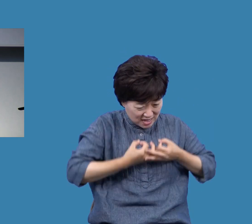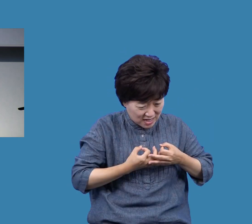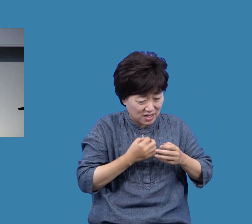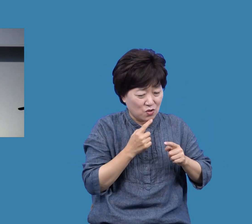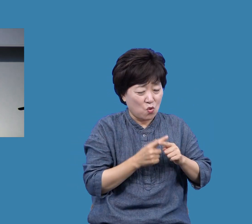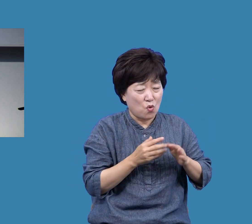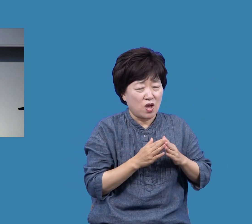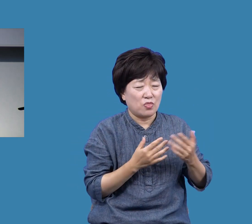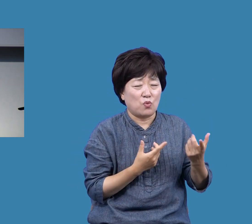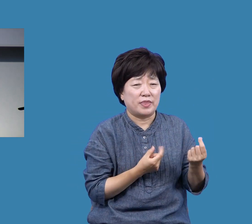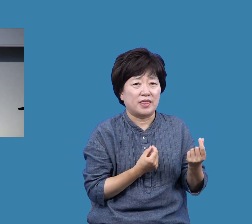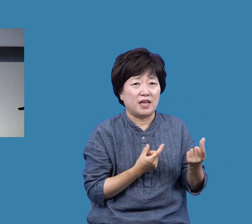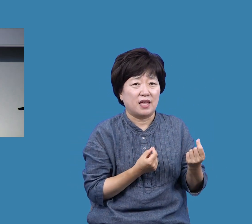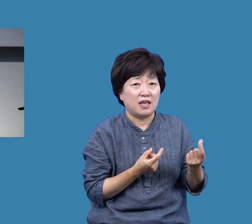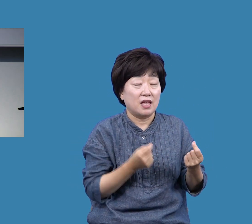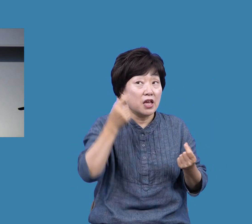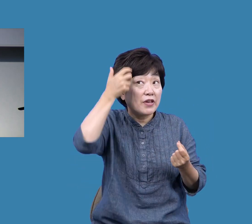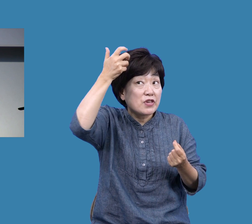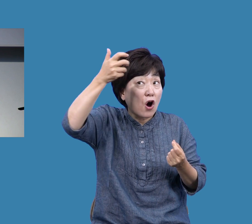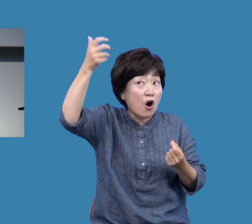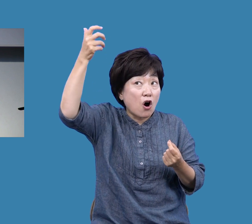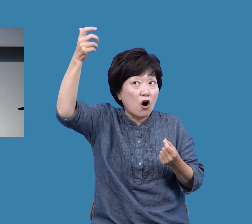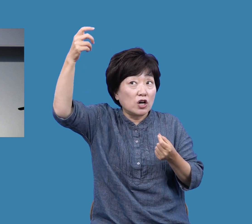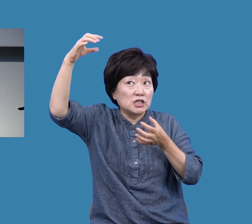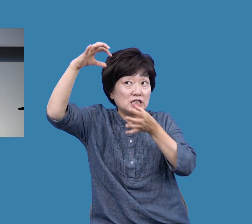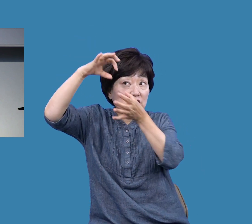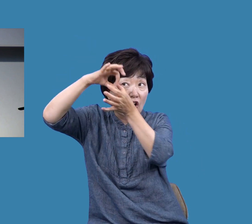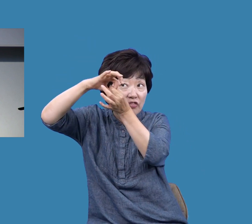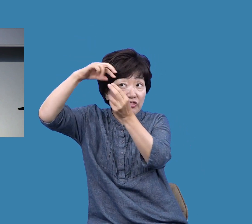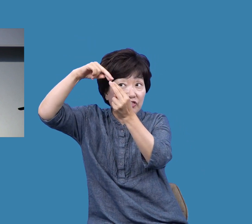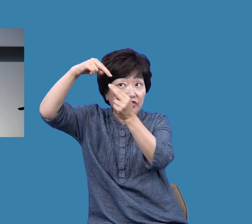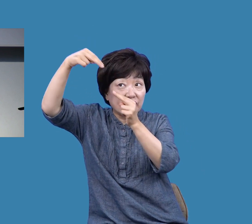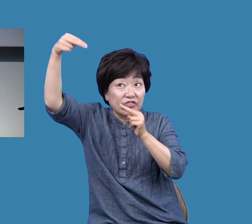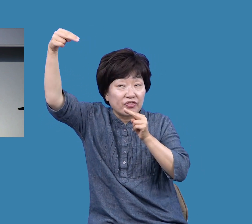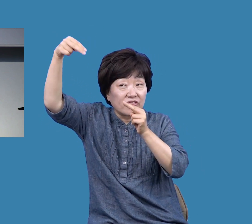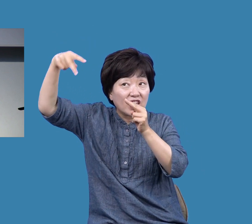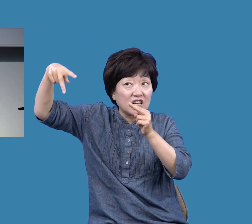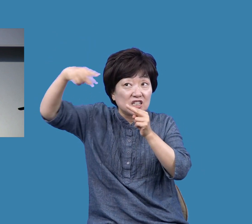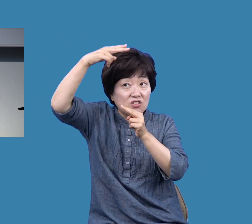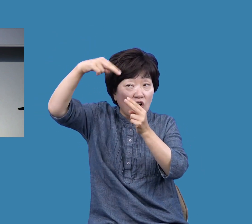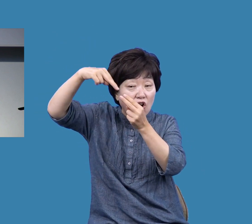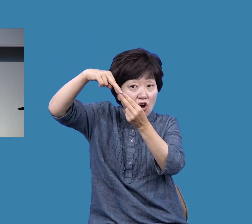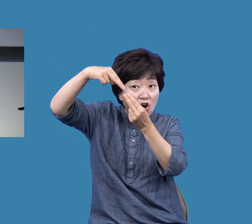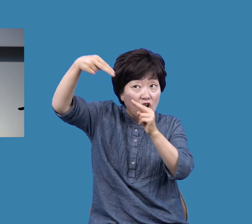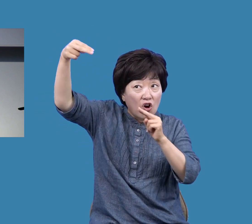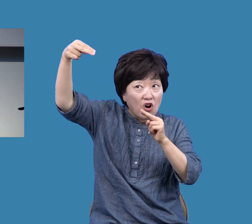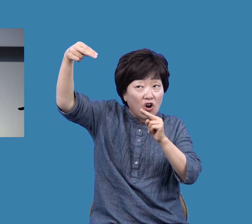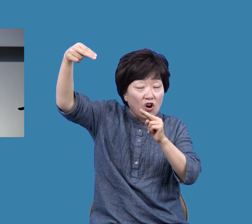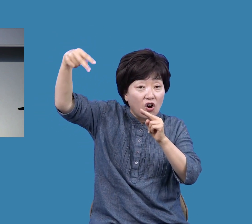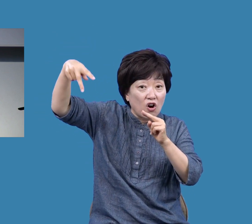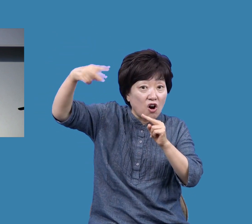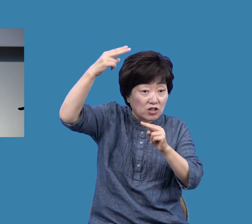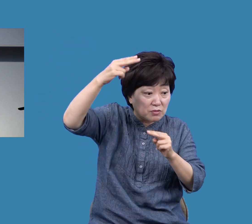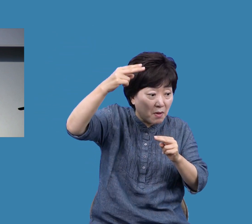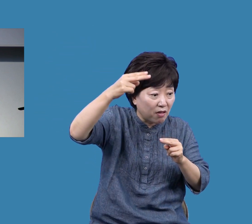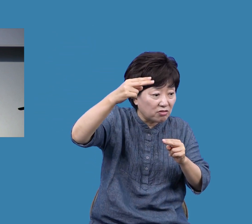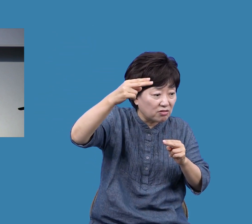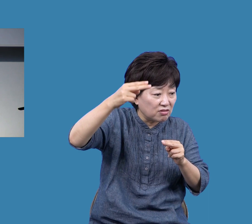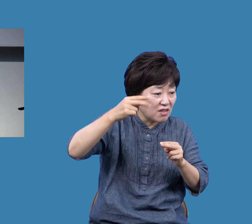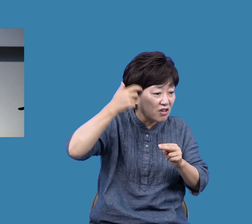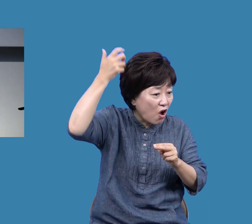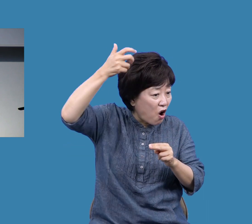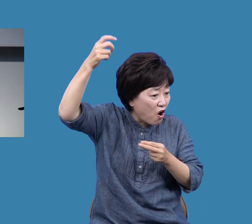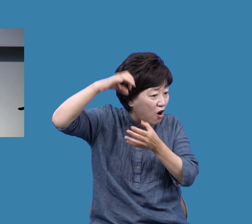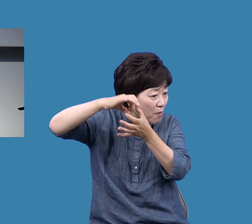어떤 이유에서든지 영적인 선이 끊어져 버리면 이것이 이제 영적인 공동체가 아니고 세속 공동체가 되는데,